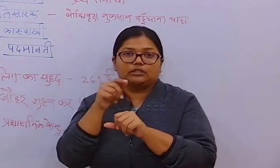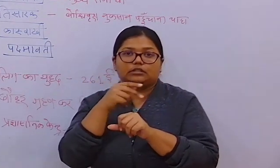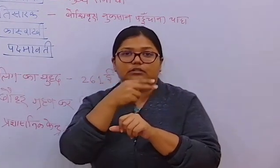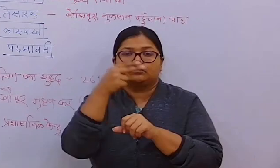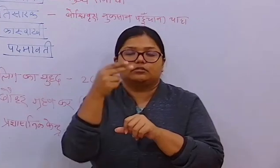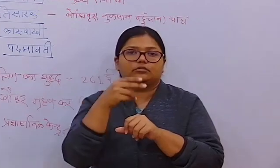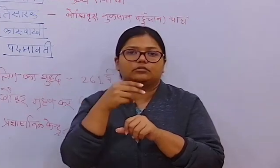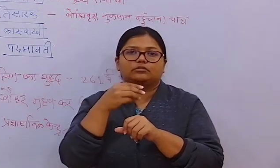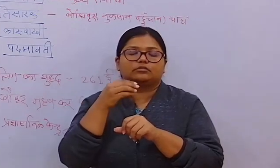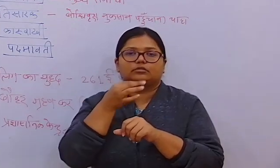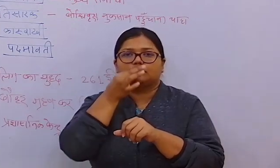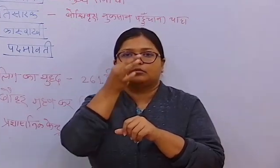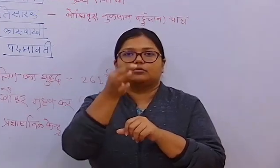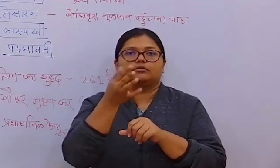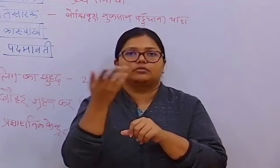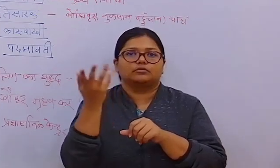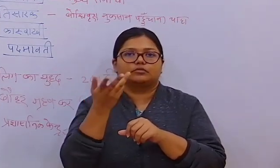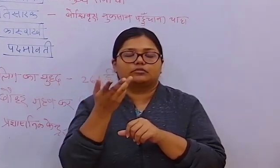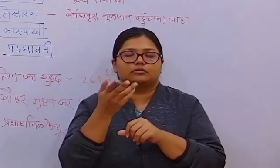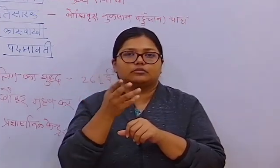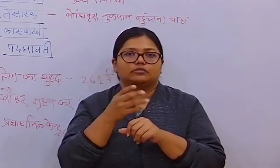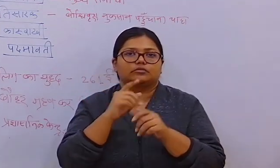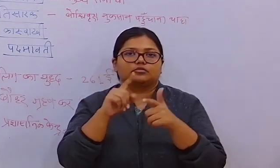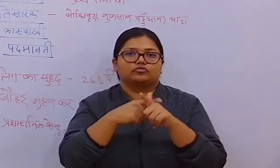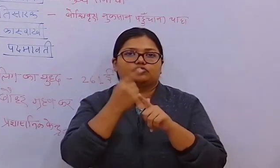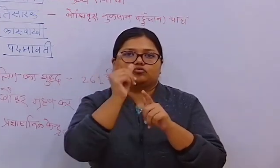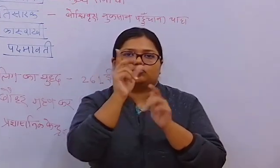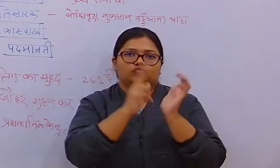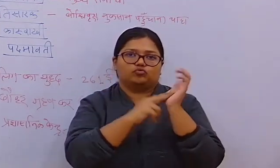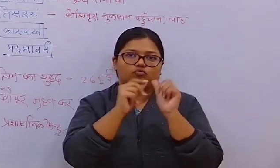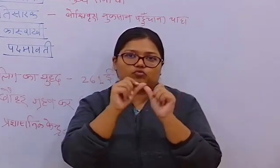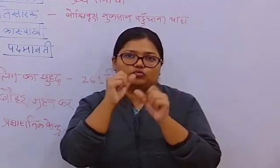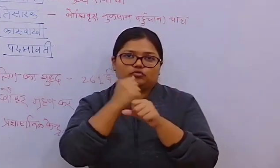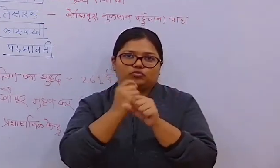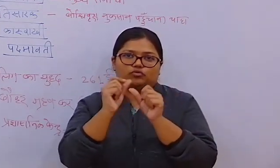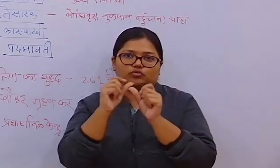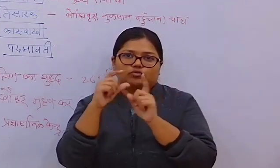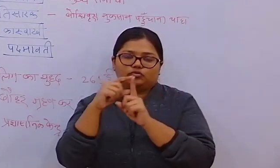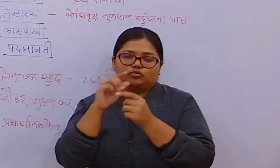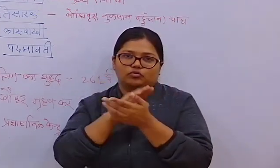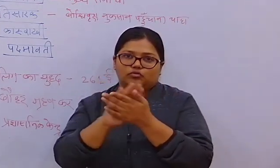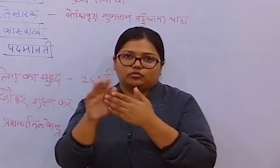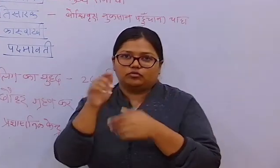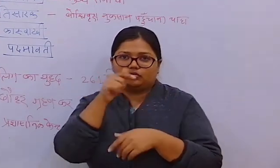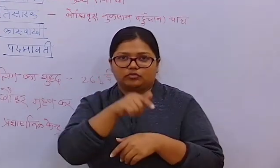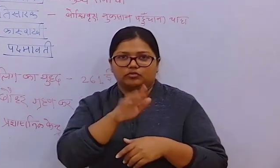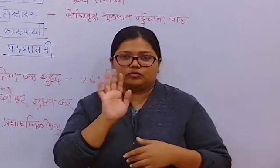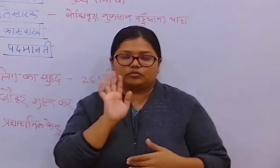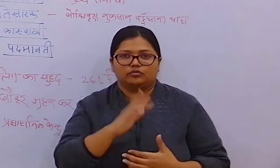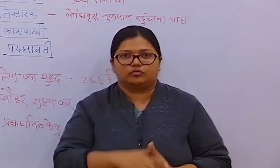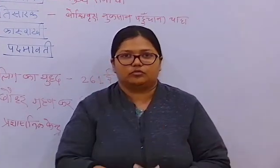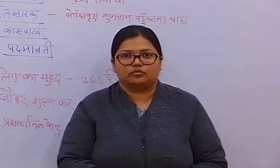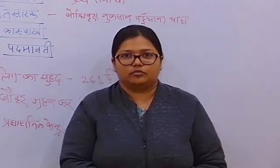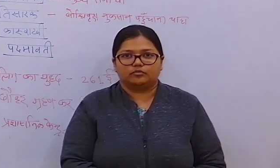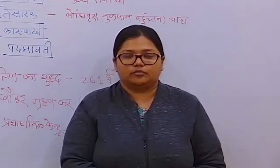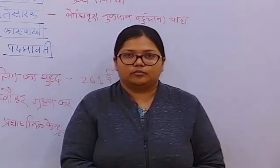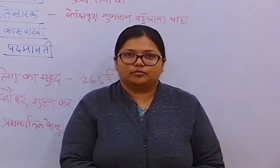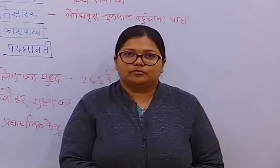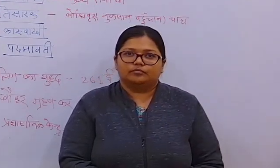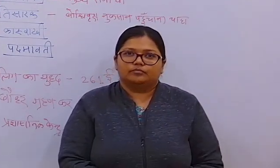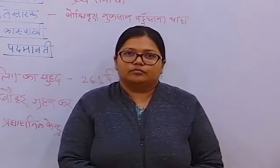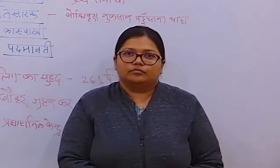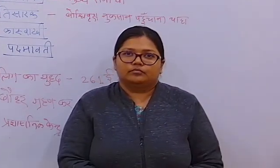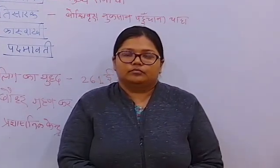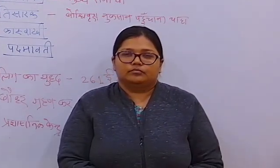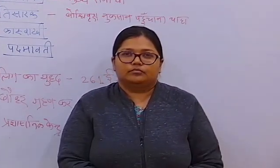अशोक मौर्य इन्हें कहा गया है जूनागढ़ अभिलेख में, क्लियर है। उसके बाद पियादासी, पियादासी था